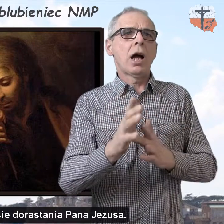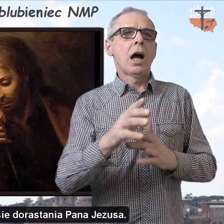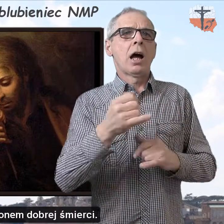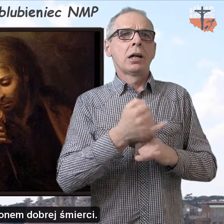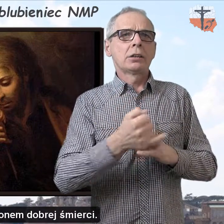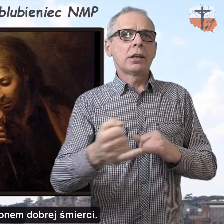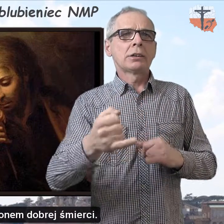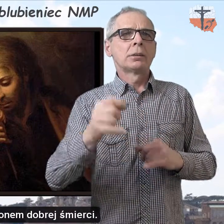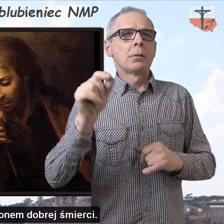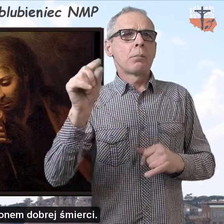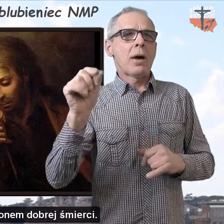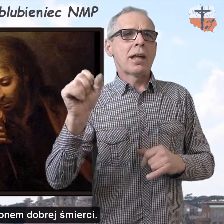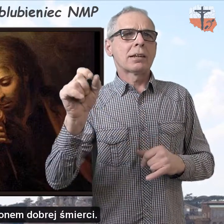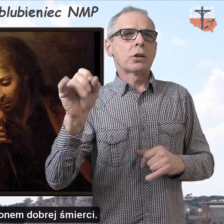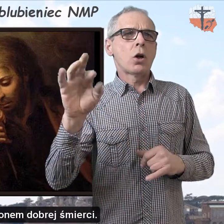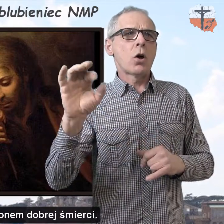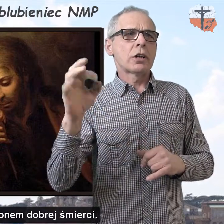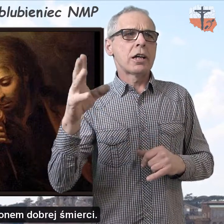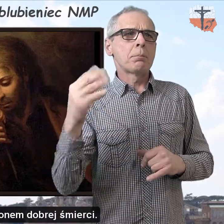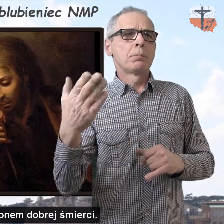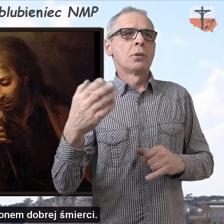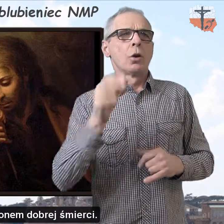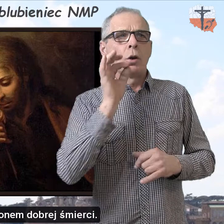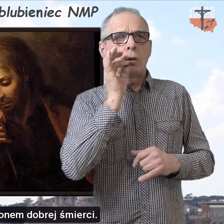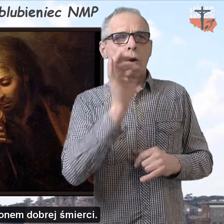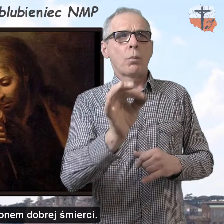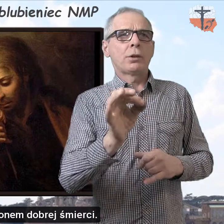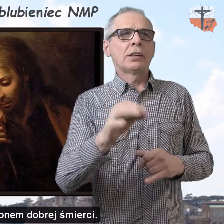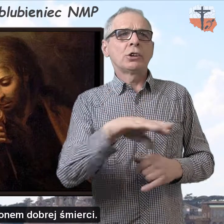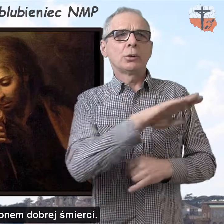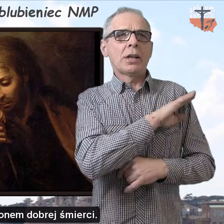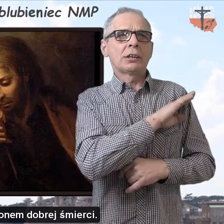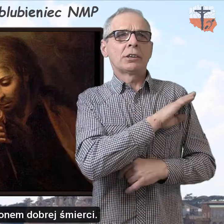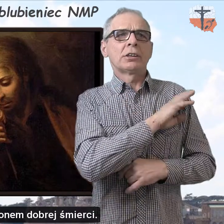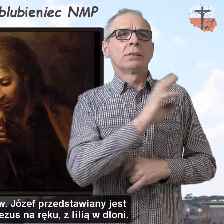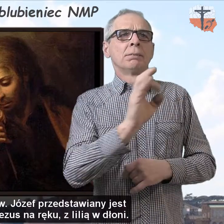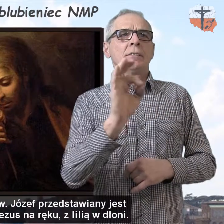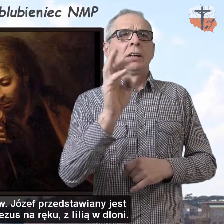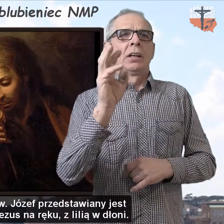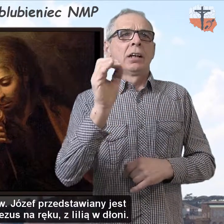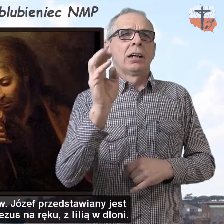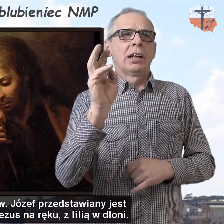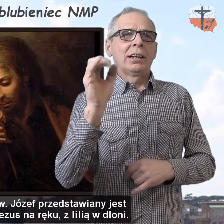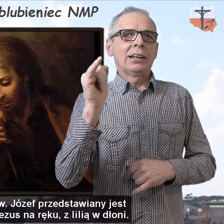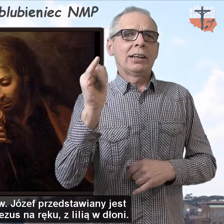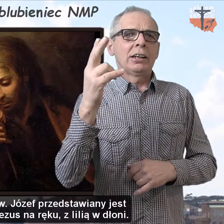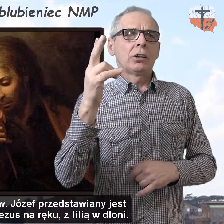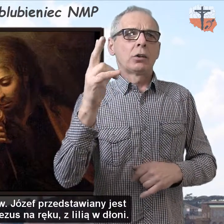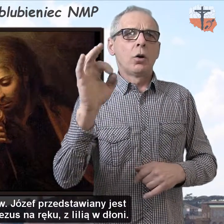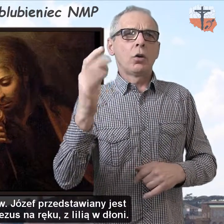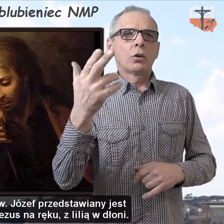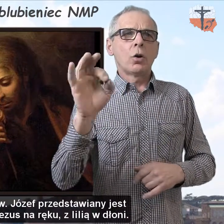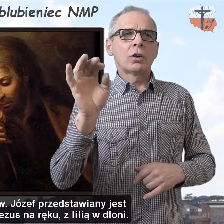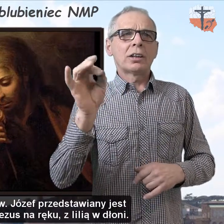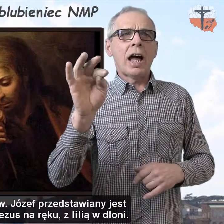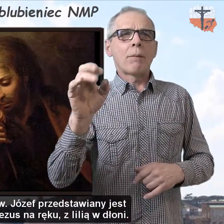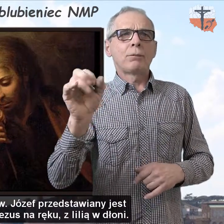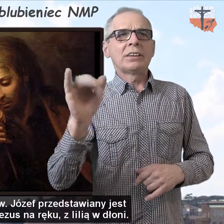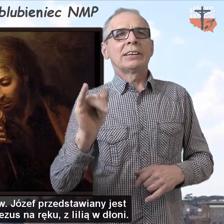Jest patronem dobrej śmierci. W ikonografii święty